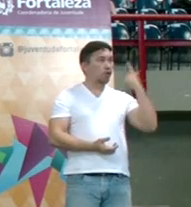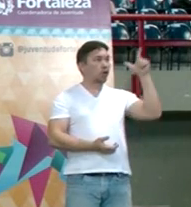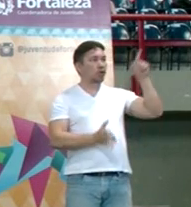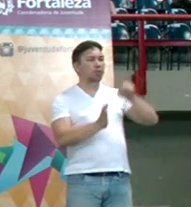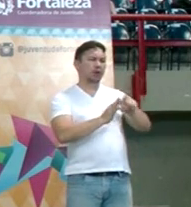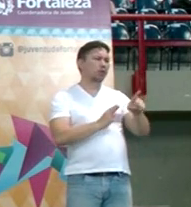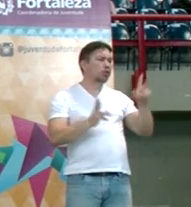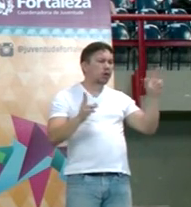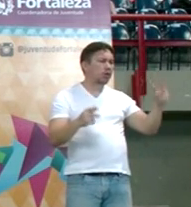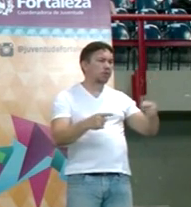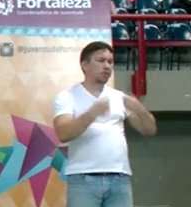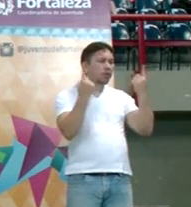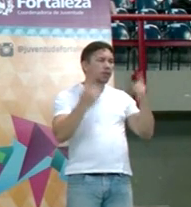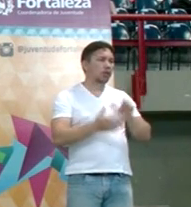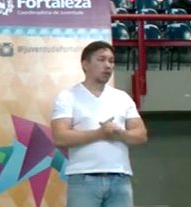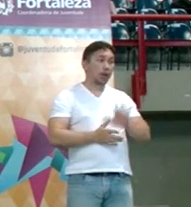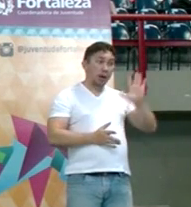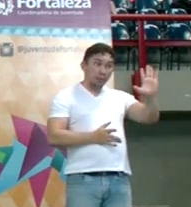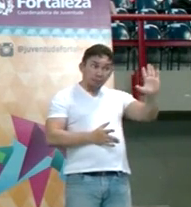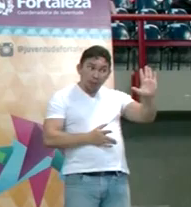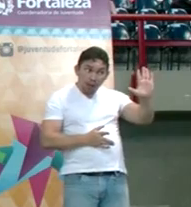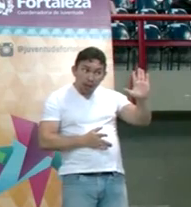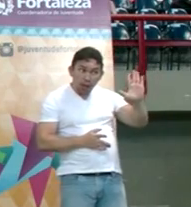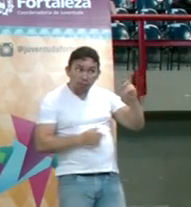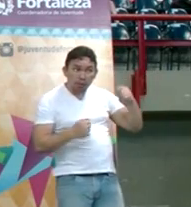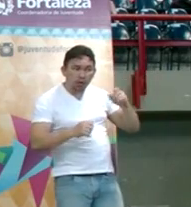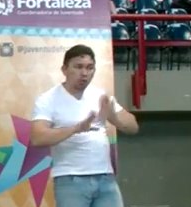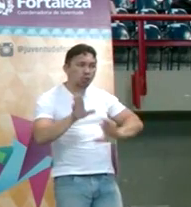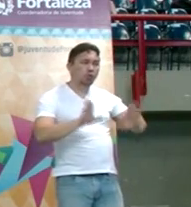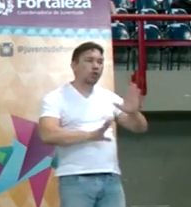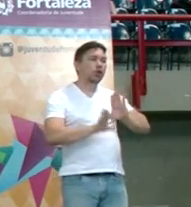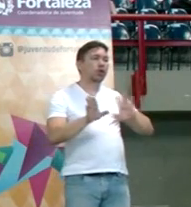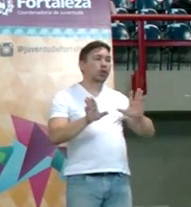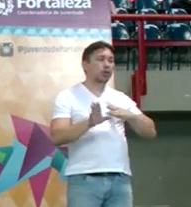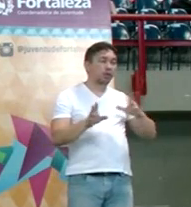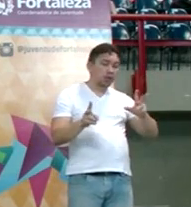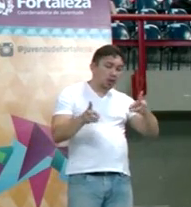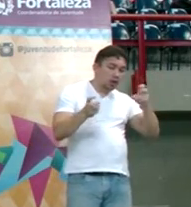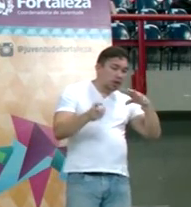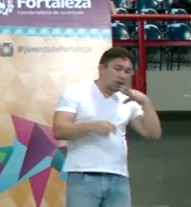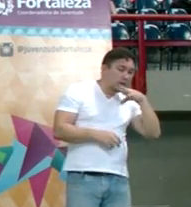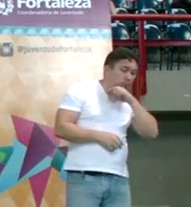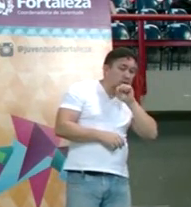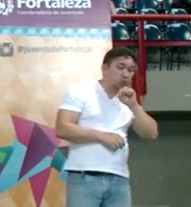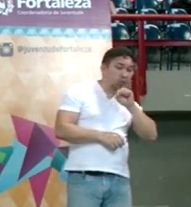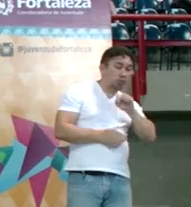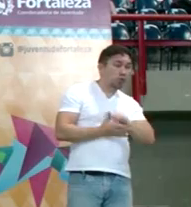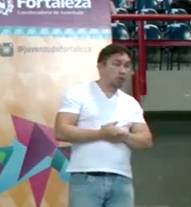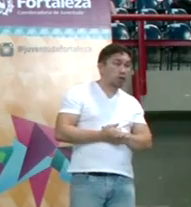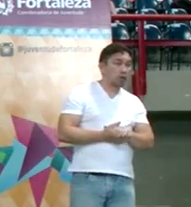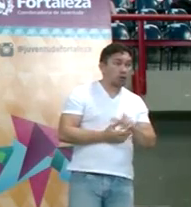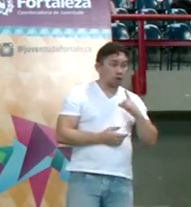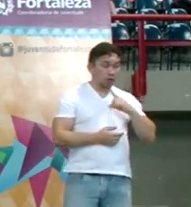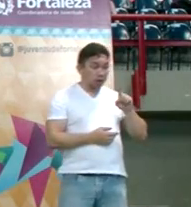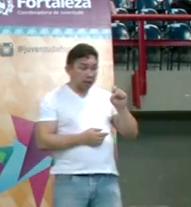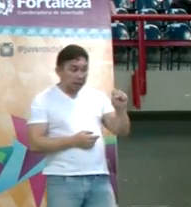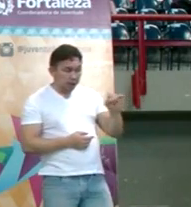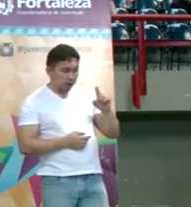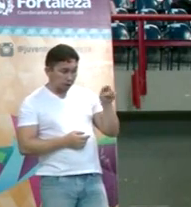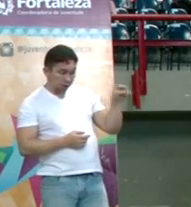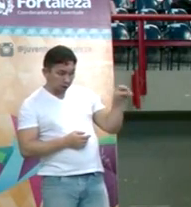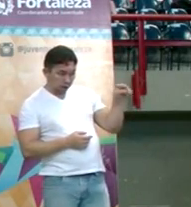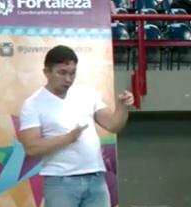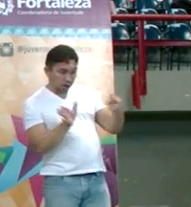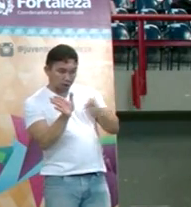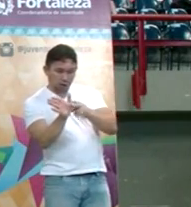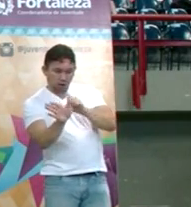servir. Eu só preciso ter cuidado com um detalhe. Qual é o detalhe? É perceber se do outro lado da igualdade,